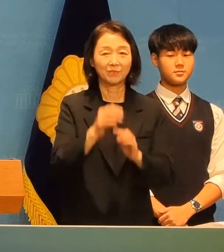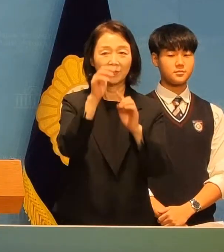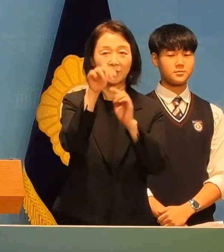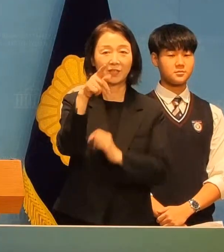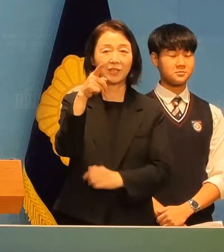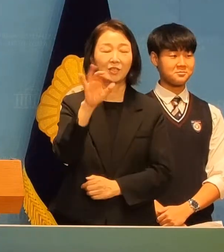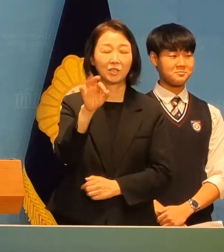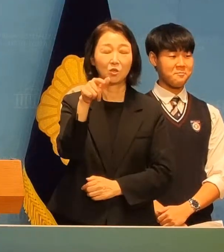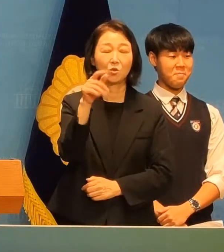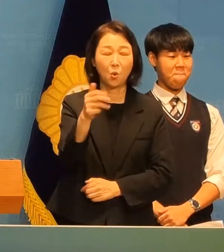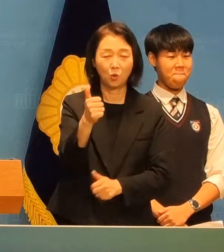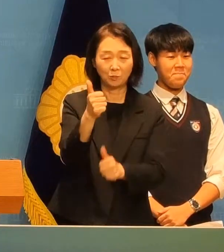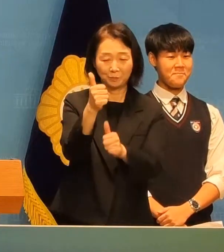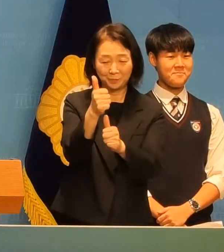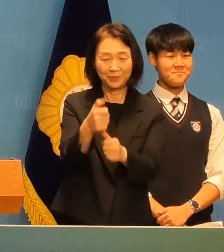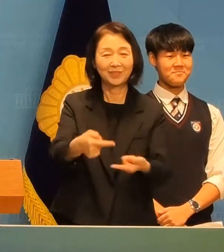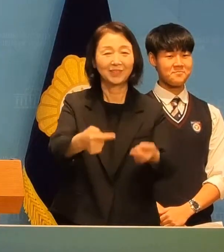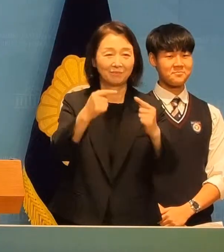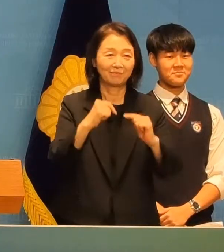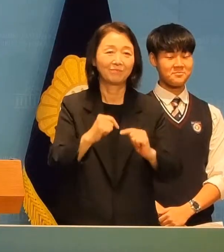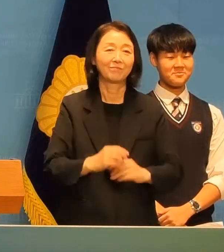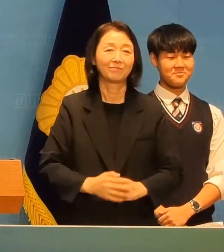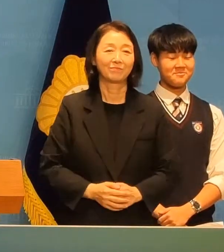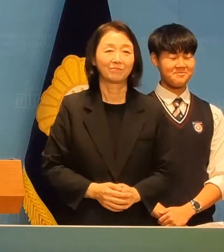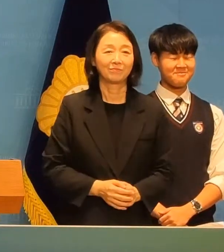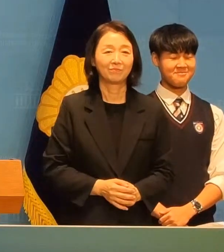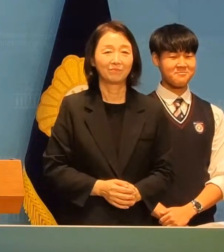이승호 부분과장 참석해 주셨습니다.